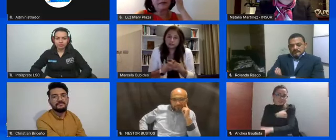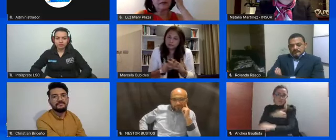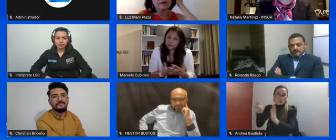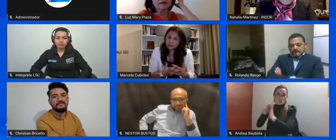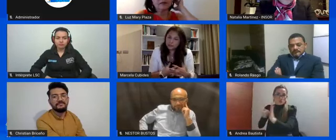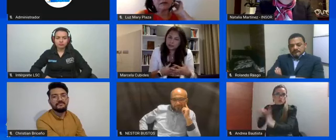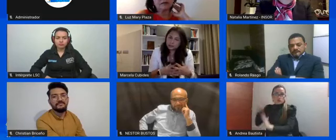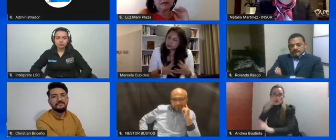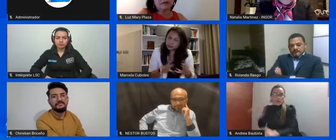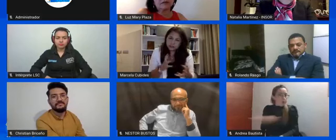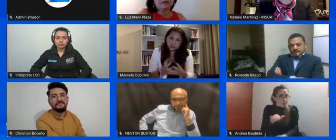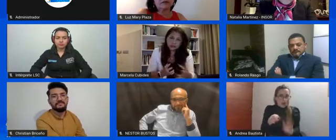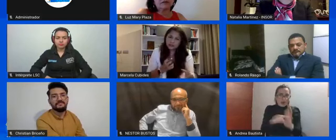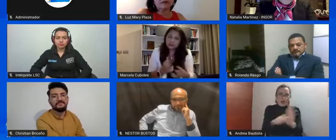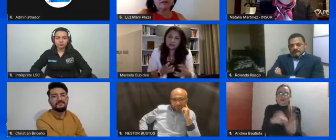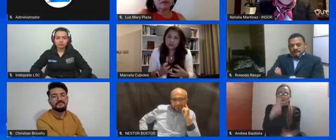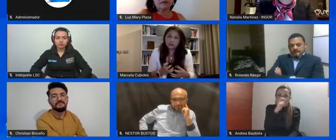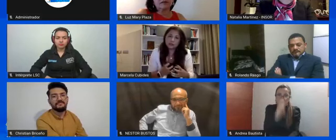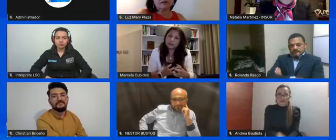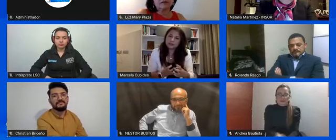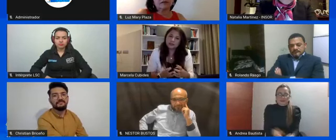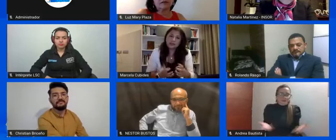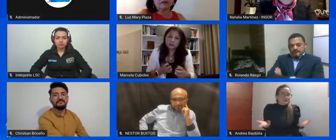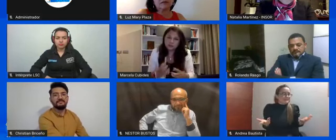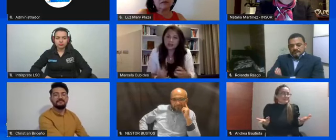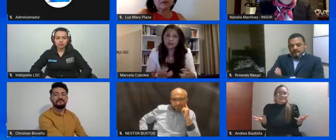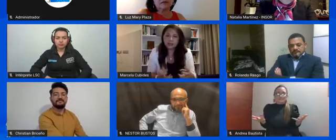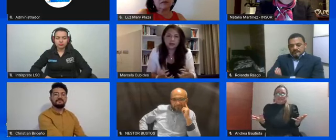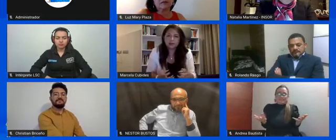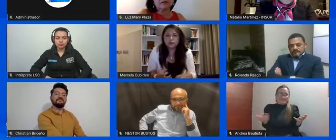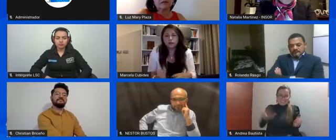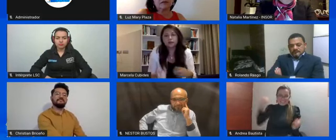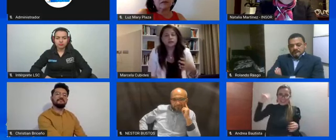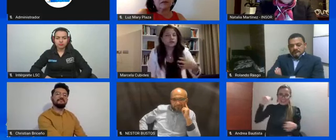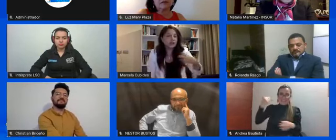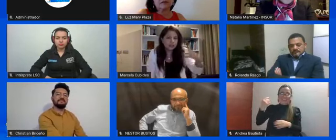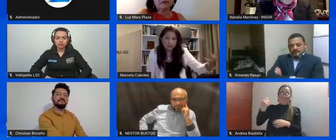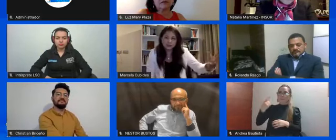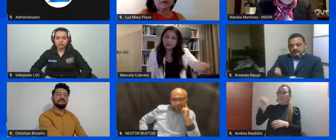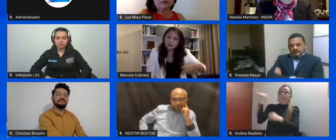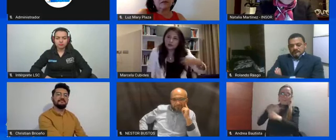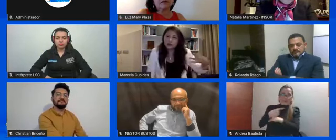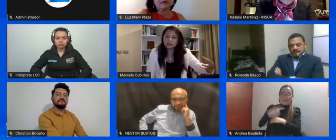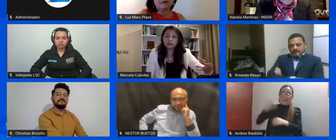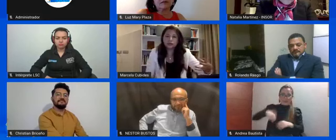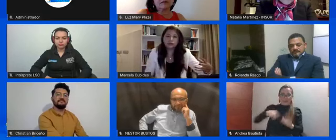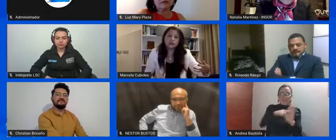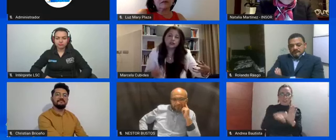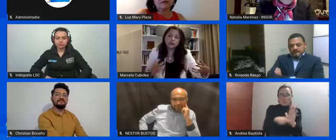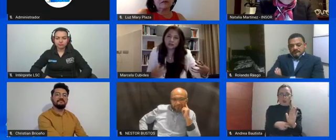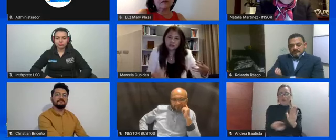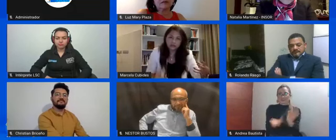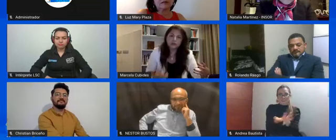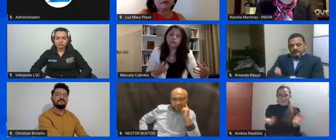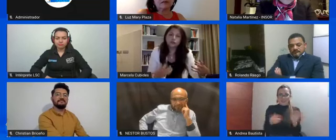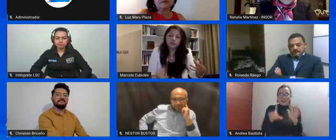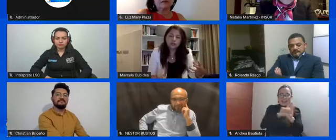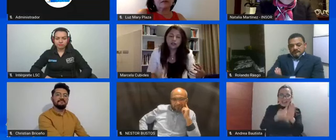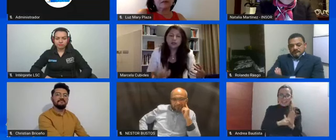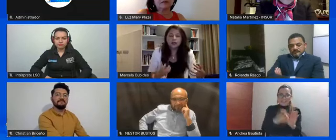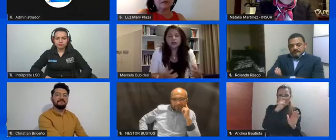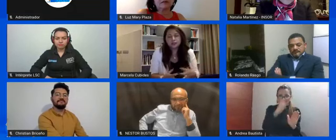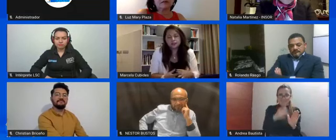personal. Entonces, toda esa modernización, porque necesitábamos ir a la par, no podemos salir al territorio y hacer todo si la entidad no